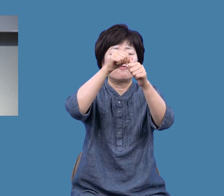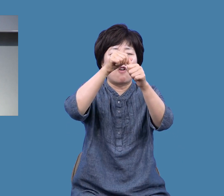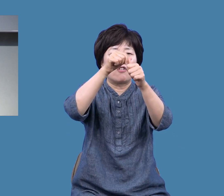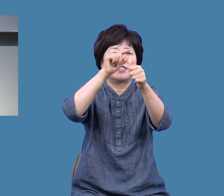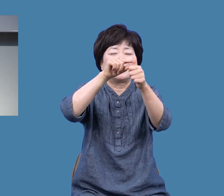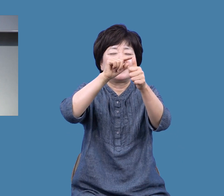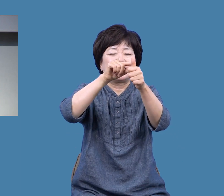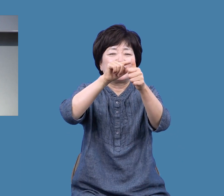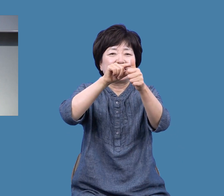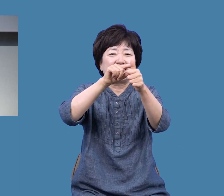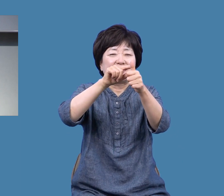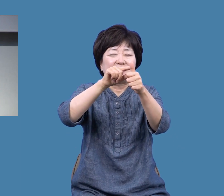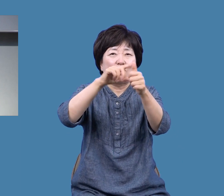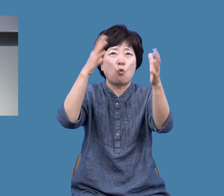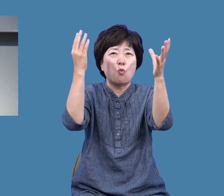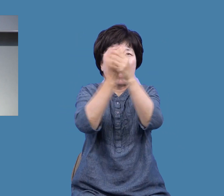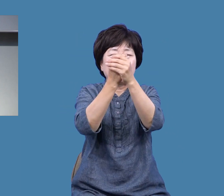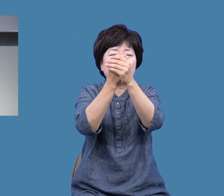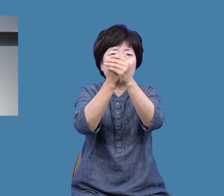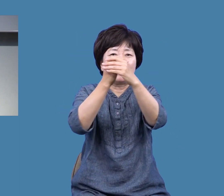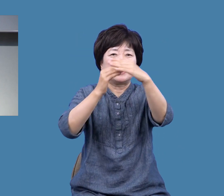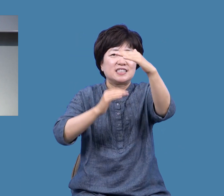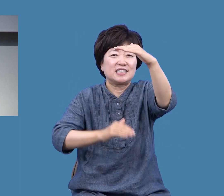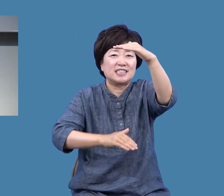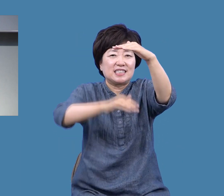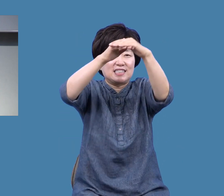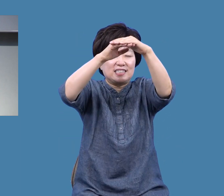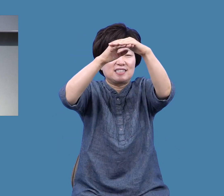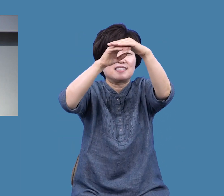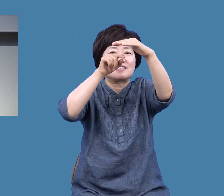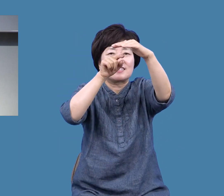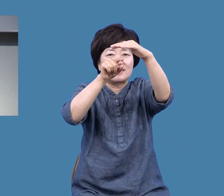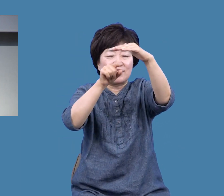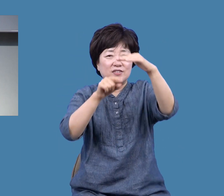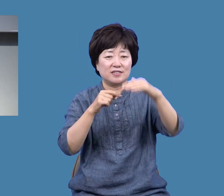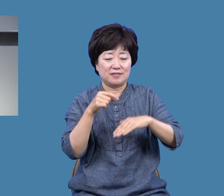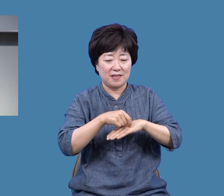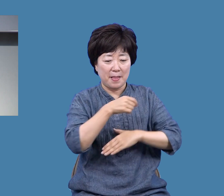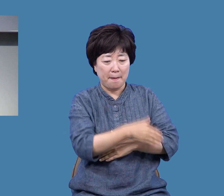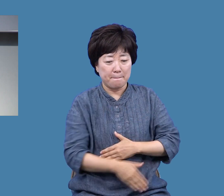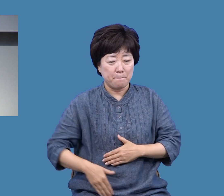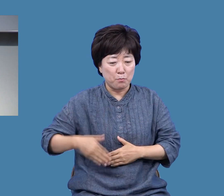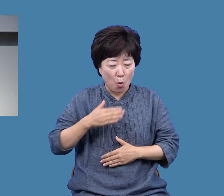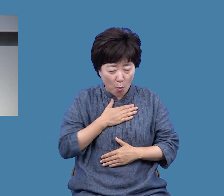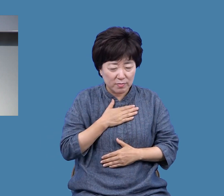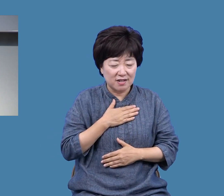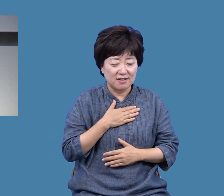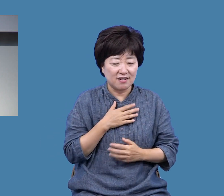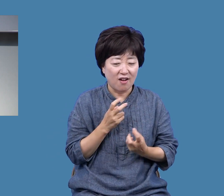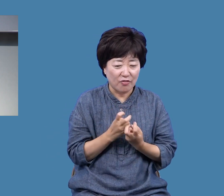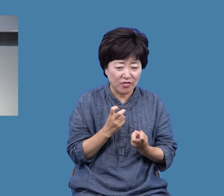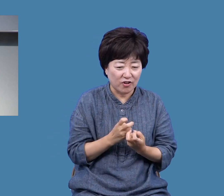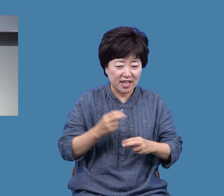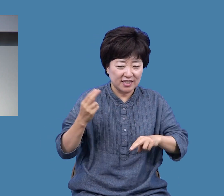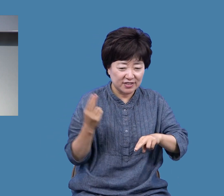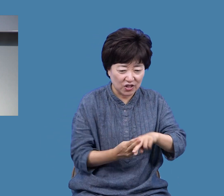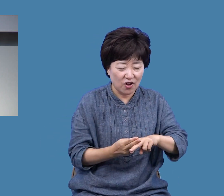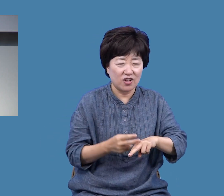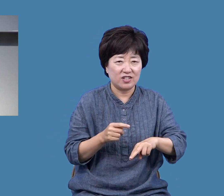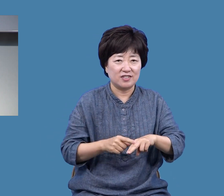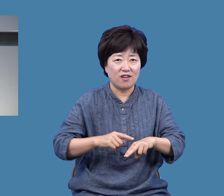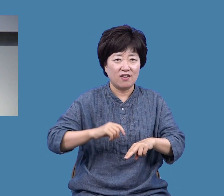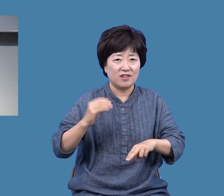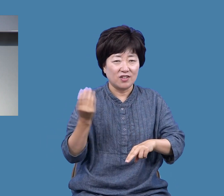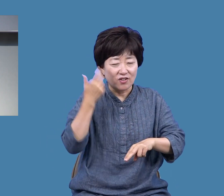성숙함, 구원의 완전함은 몸의 구원에 관한 거예요. 몸의 구원. 우리의 몸을 어떻게 쳐서 성령께